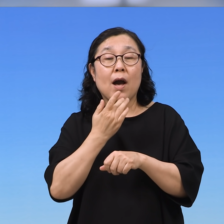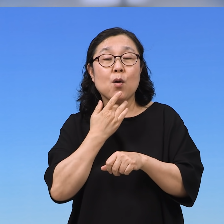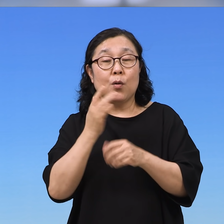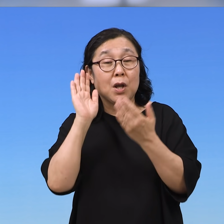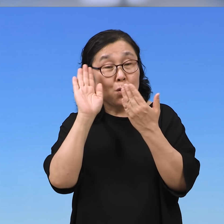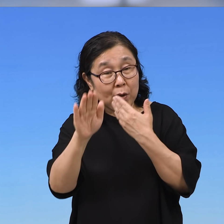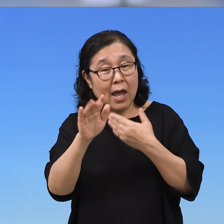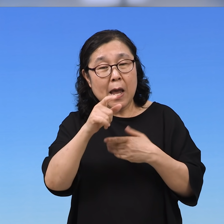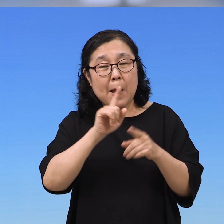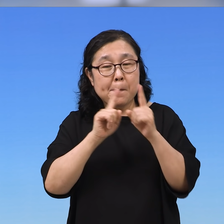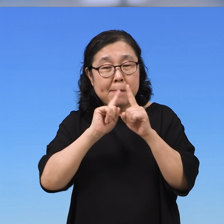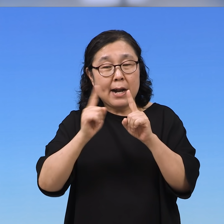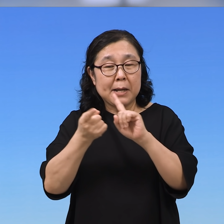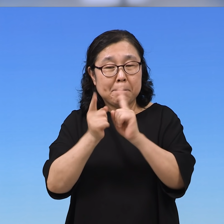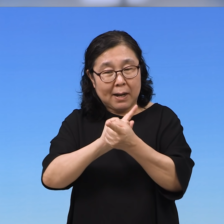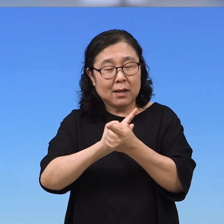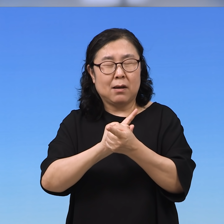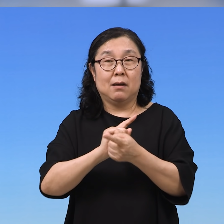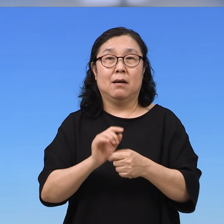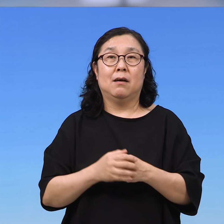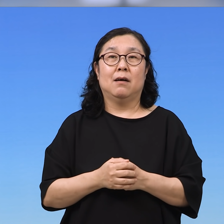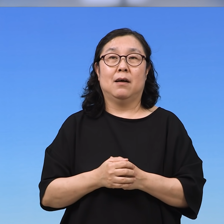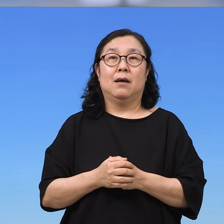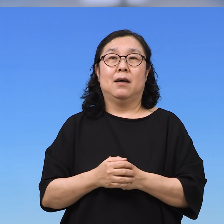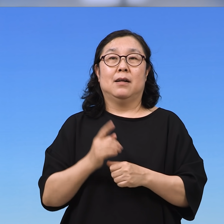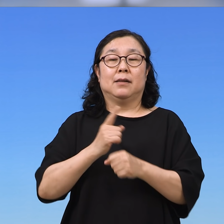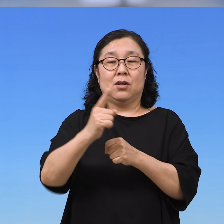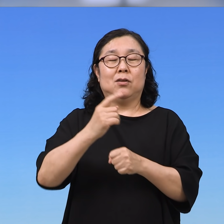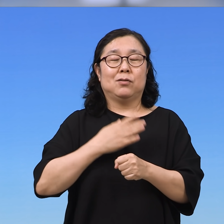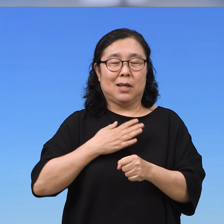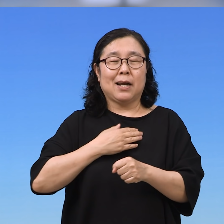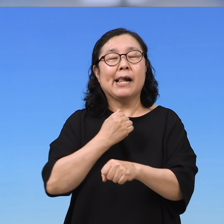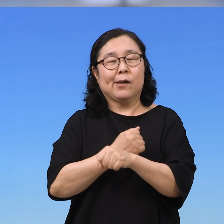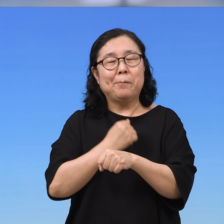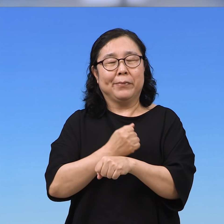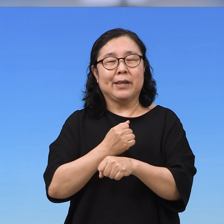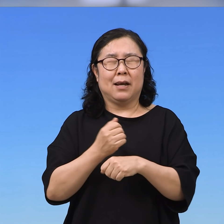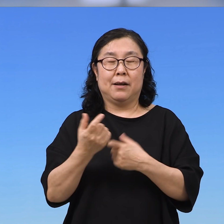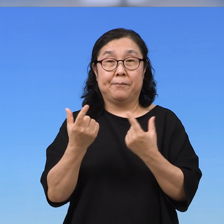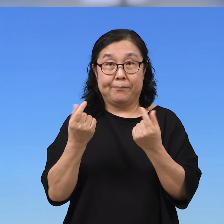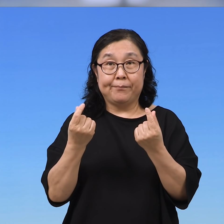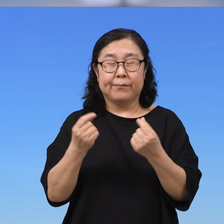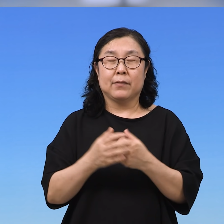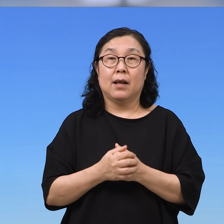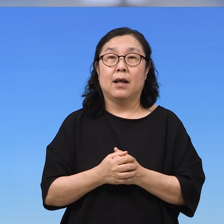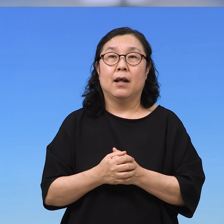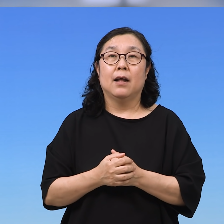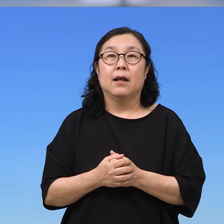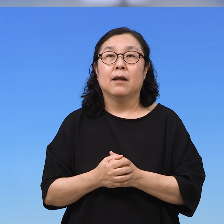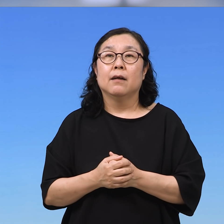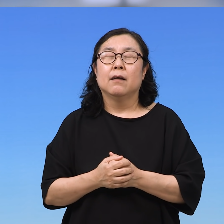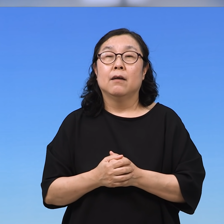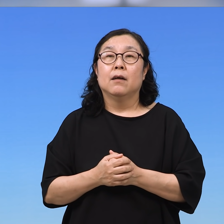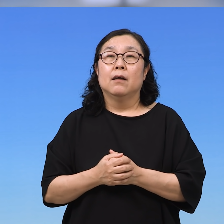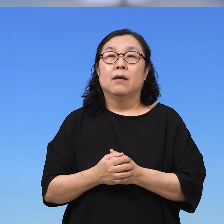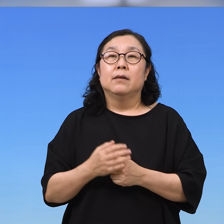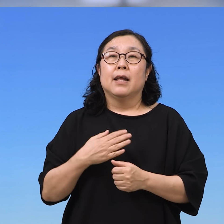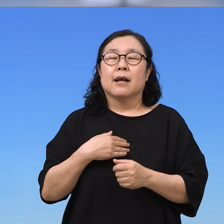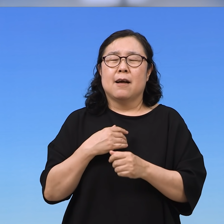말이 바뀐다는 걸. 왜 외부 강사를 씁니까? 내년에도 제가 할 건데. 뭘 말하는지